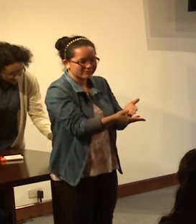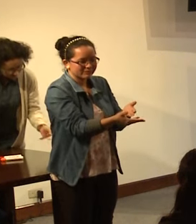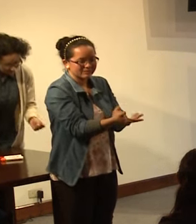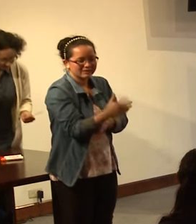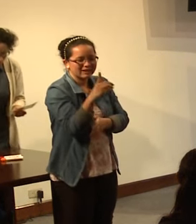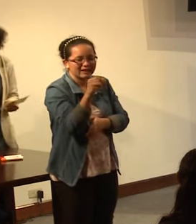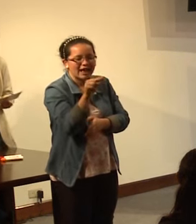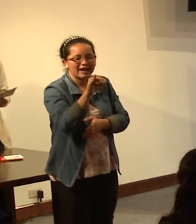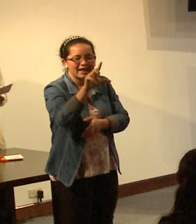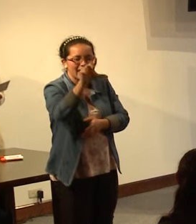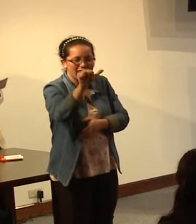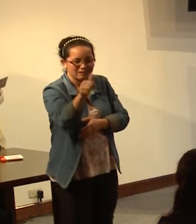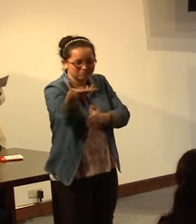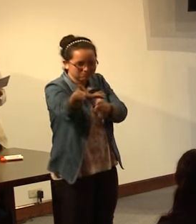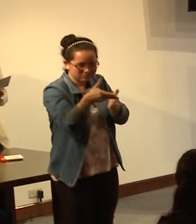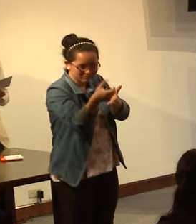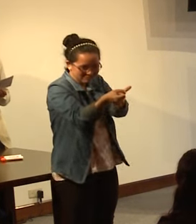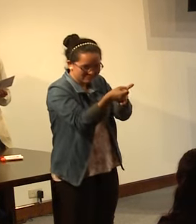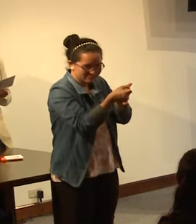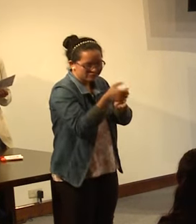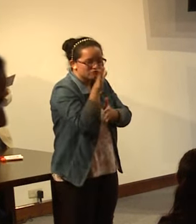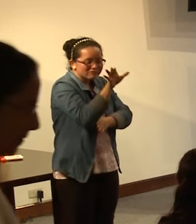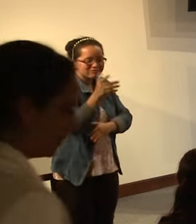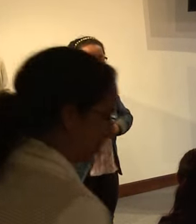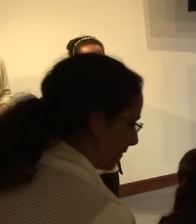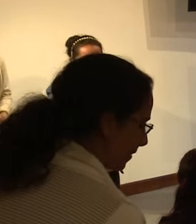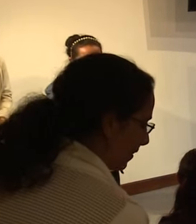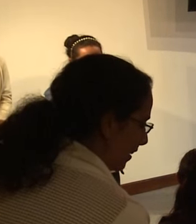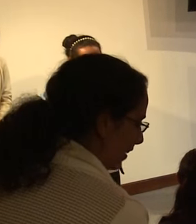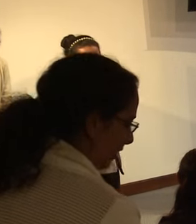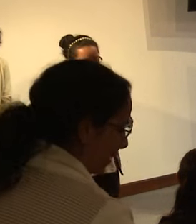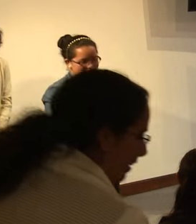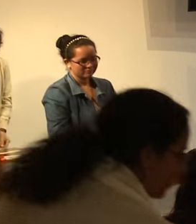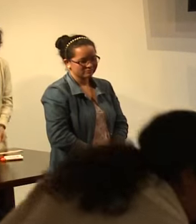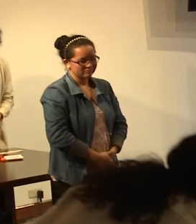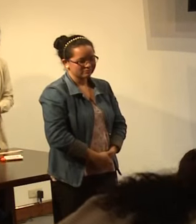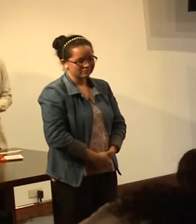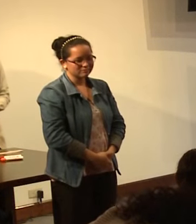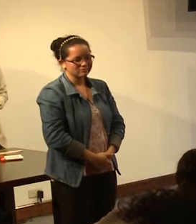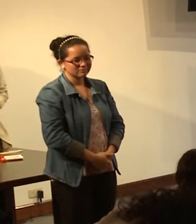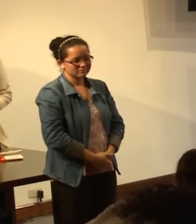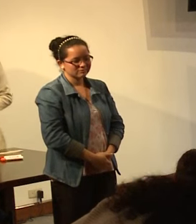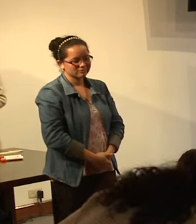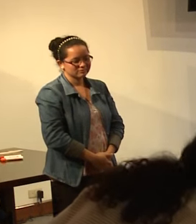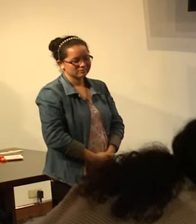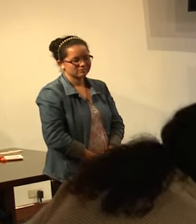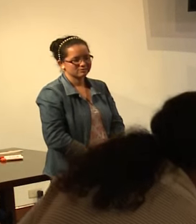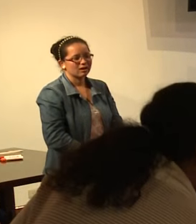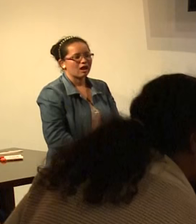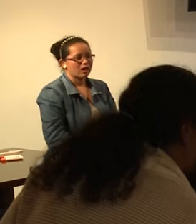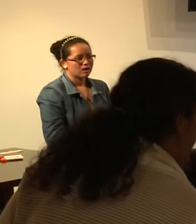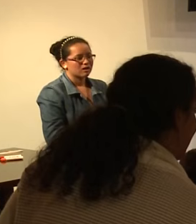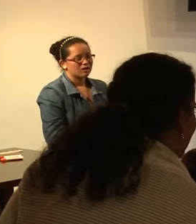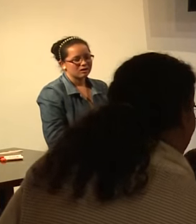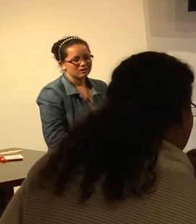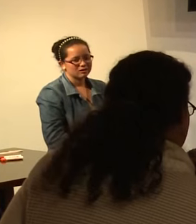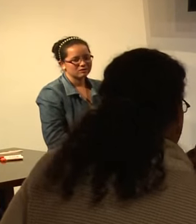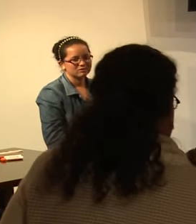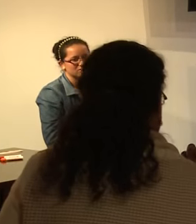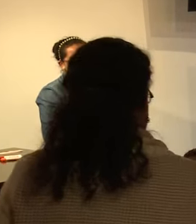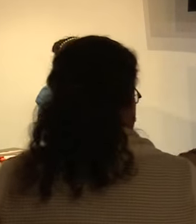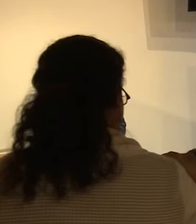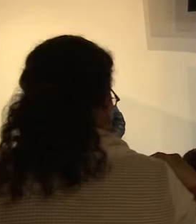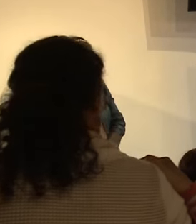Daniel, para que venga y nos ayude acá para hacer su descripción. Entonces, póngale cuidado porque ahorita mandamos un voluntario que también nos represente un poco la imagen que nos van a